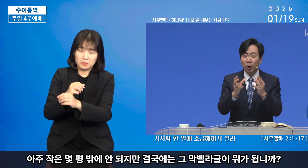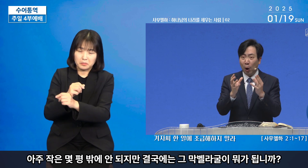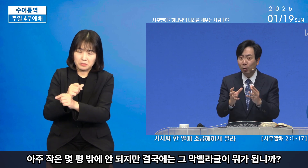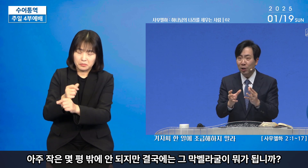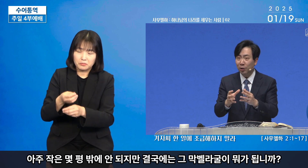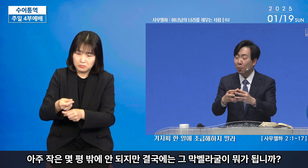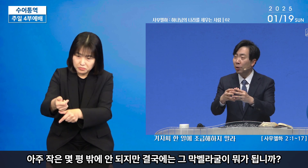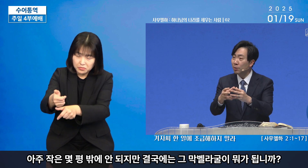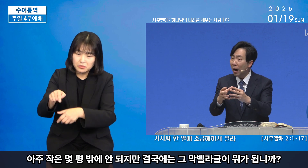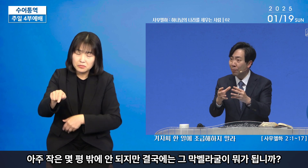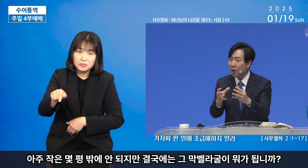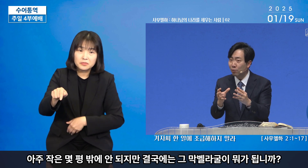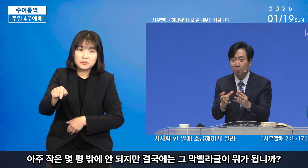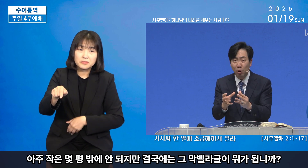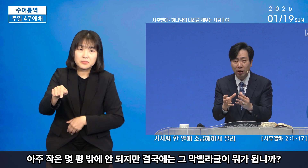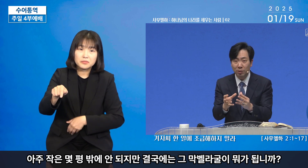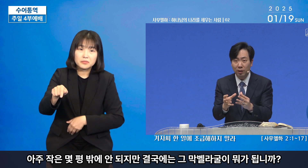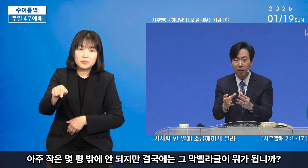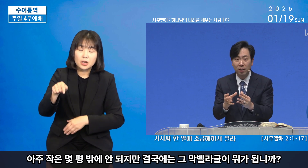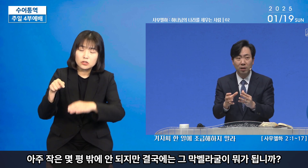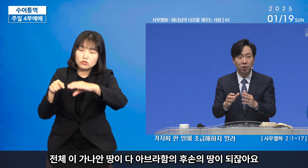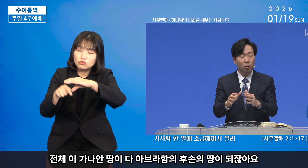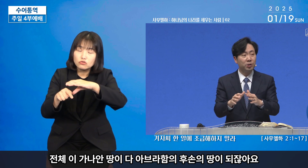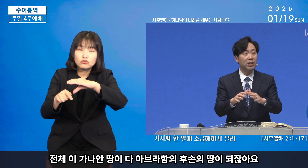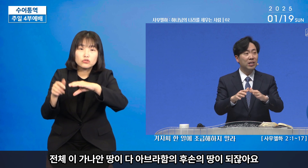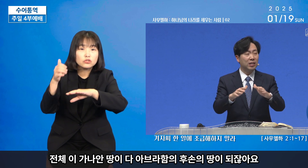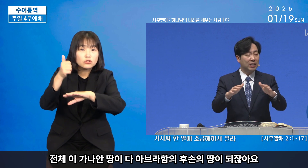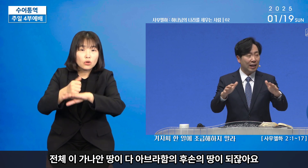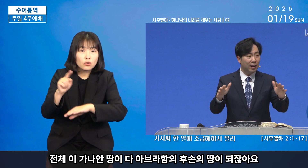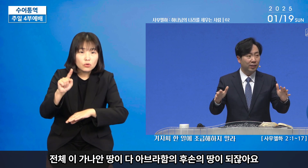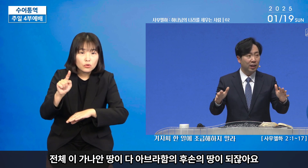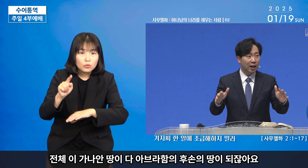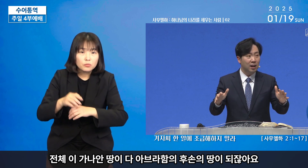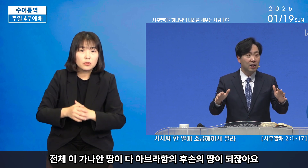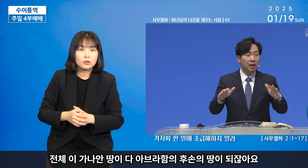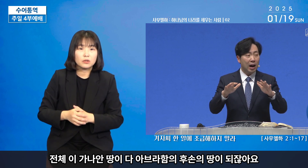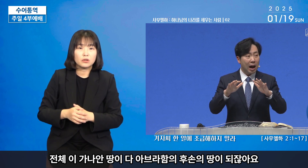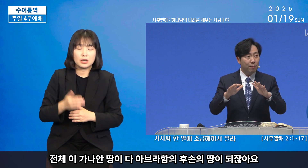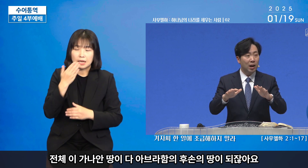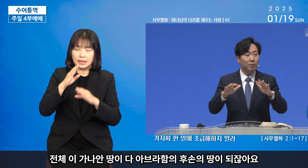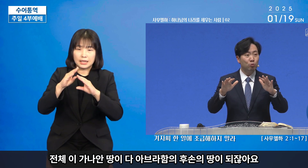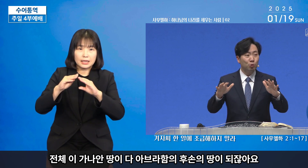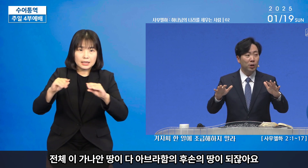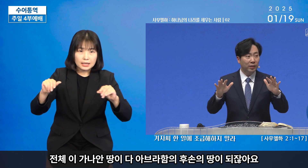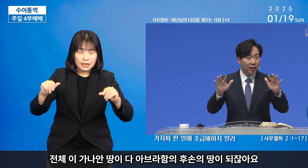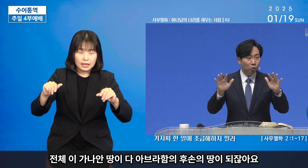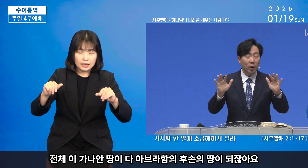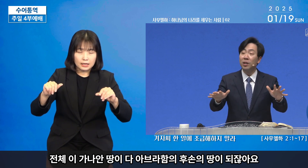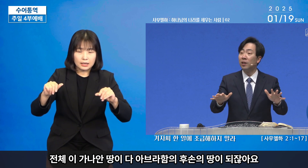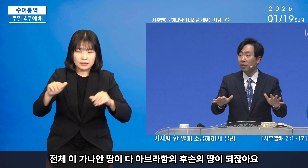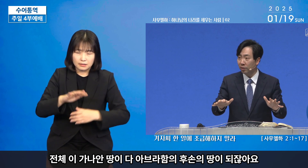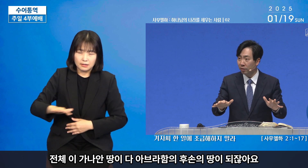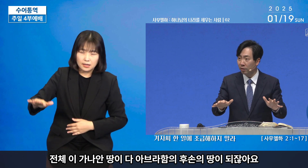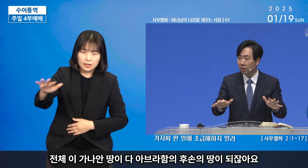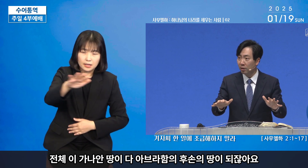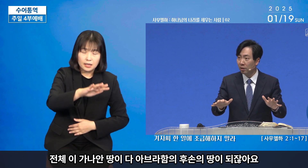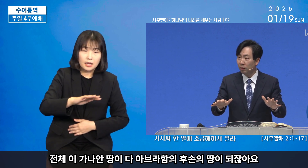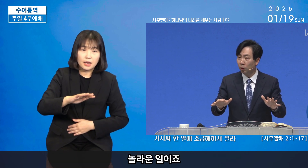되지만 결국에는 여러분 그 막벨라 굴이 뭐가 됩니까? 전체 이 가나안 땅이 다 아브라함의 후손의 땅이